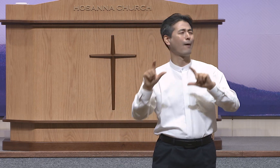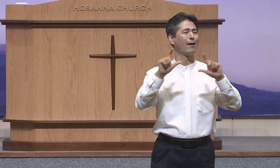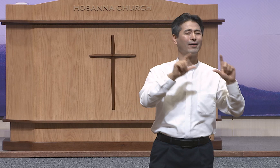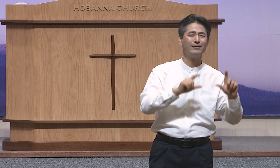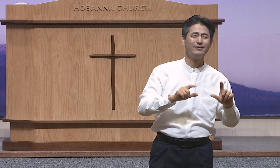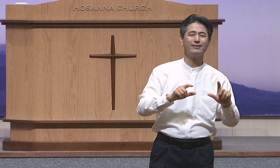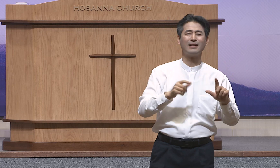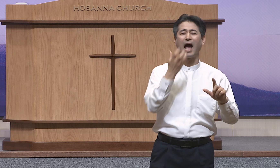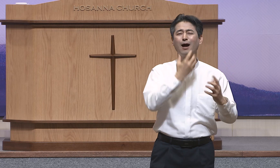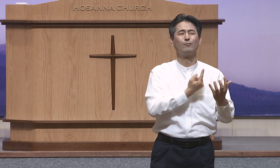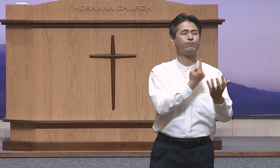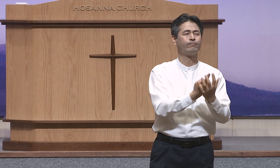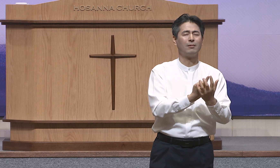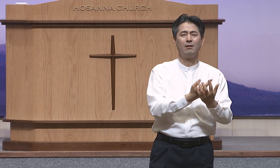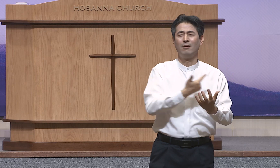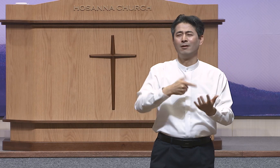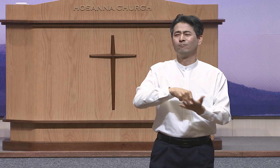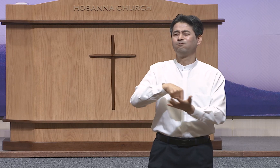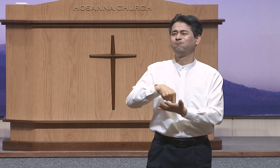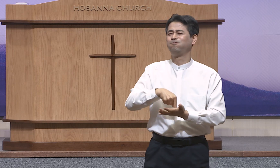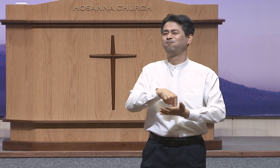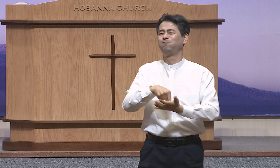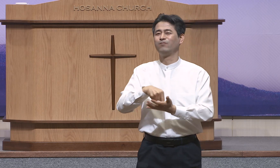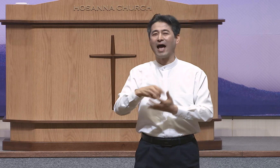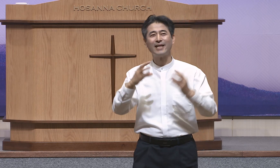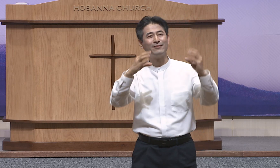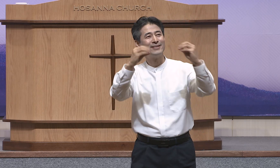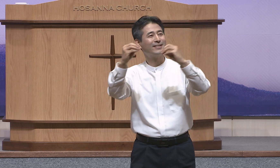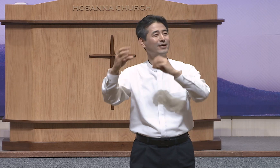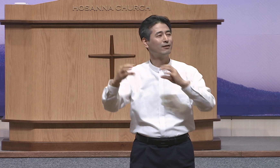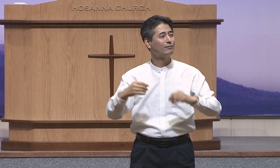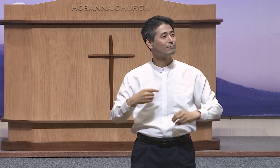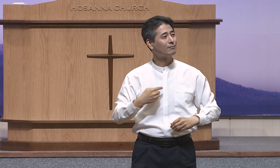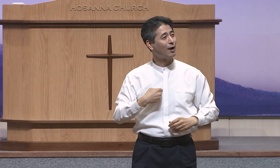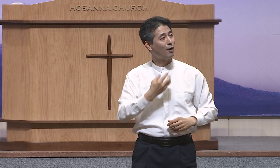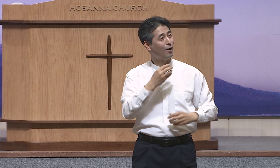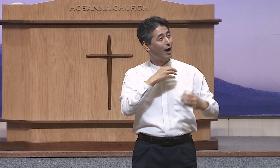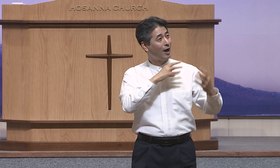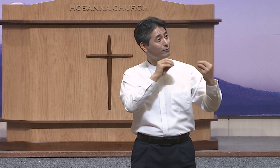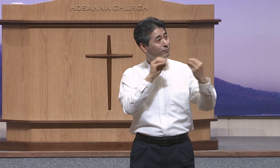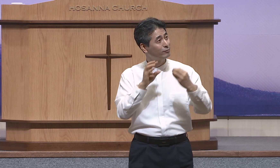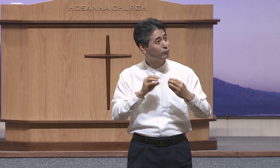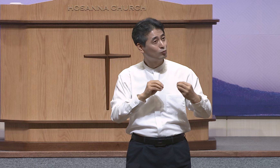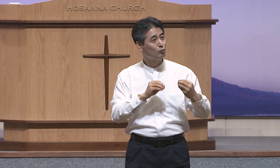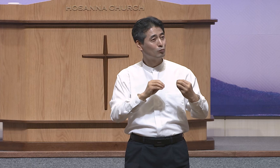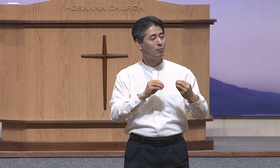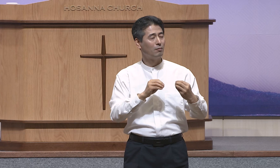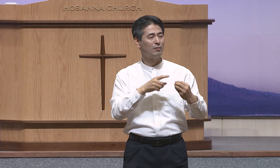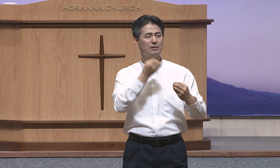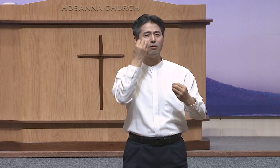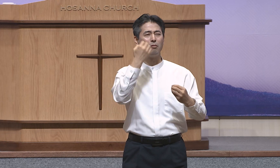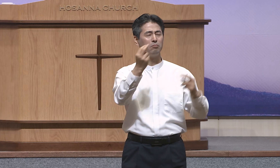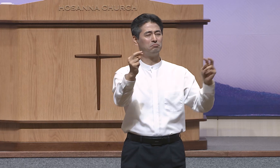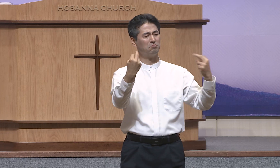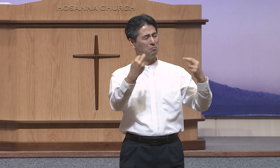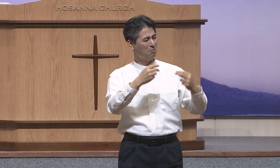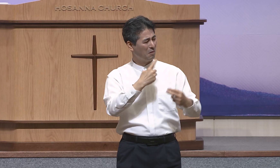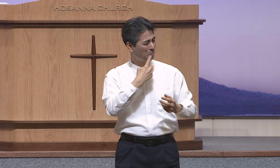생각하시는데 그렇지는 않습니다. 제가 초등학교 6학년 때까지 일반 학교에 갔습니다. 아이들은 입을 벌려서